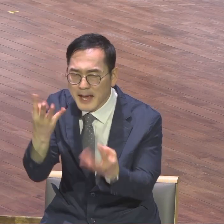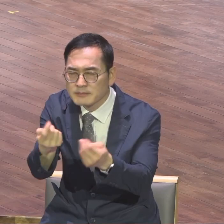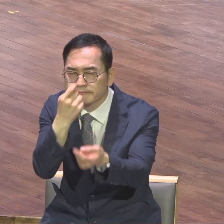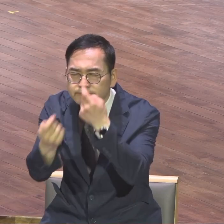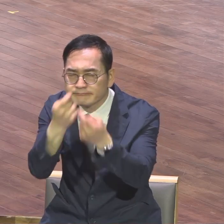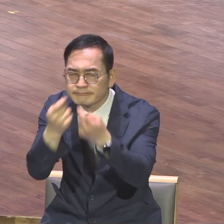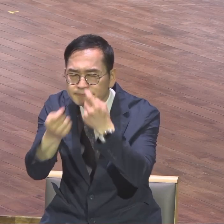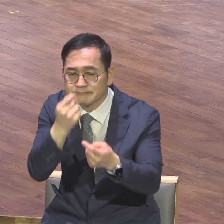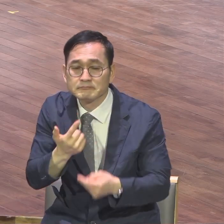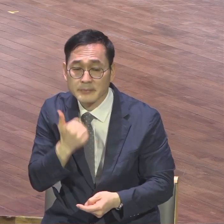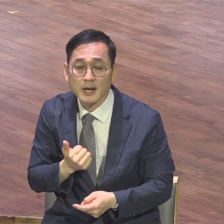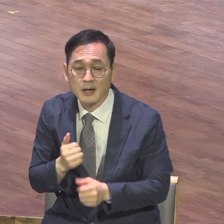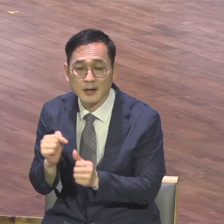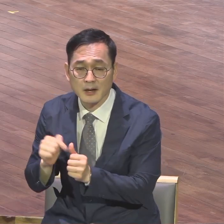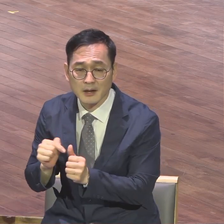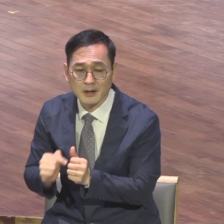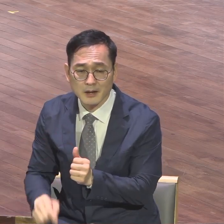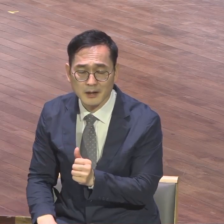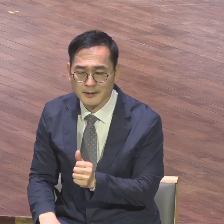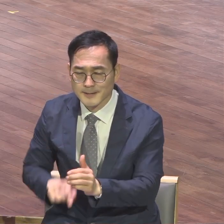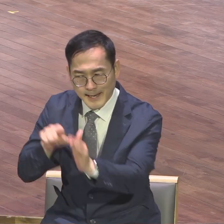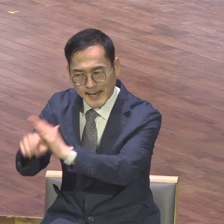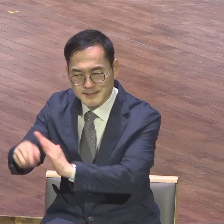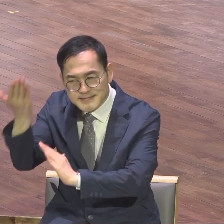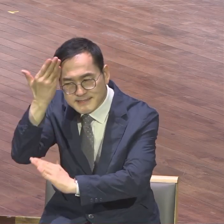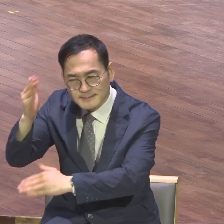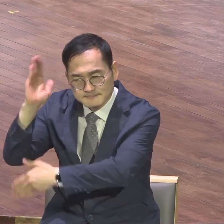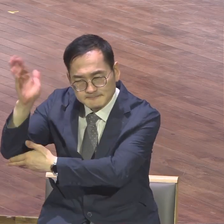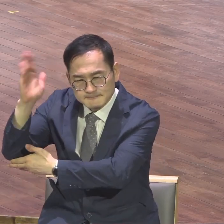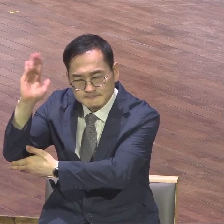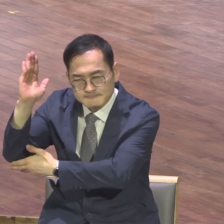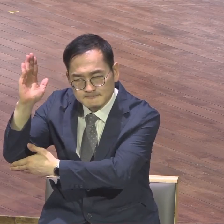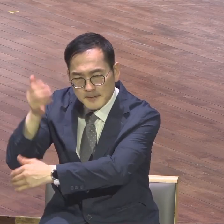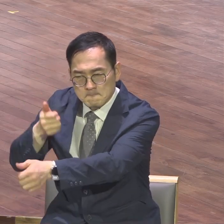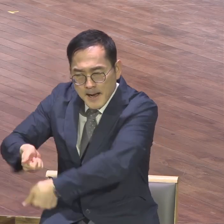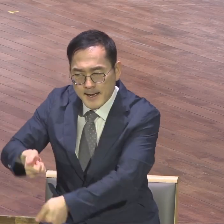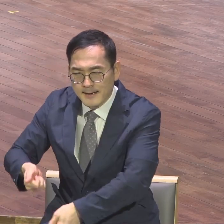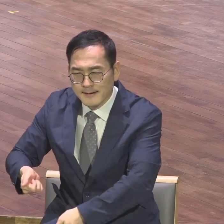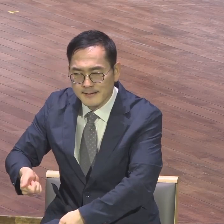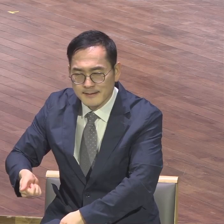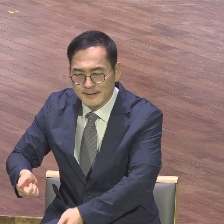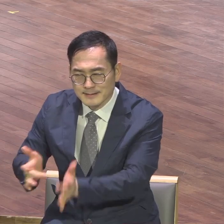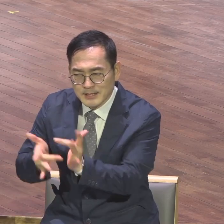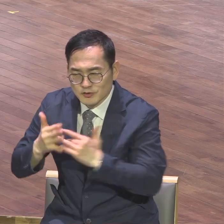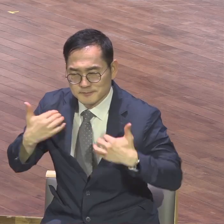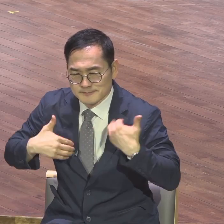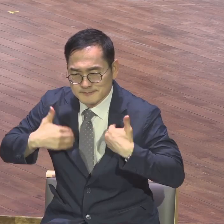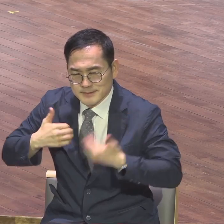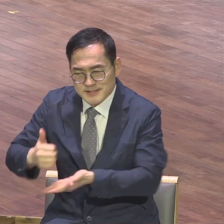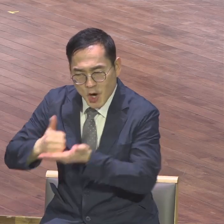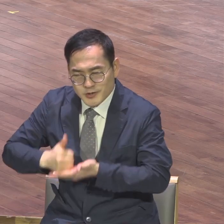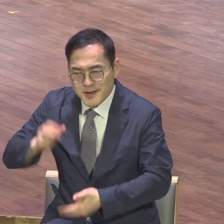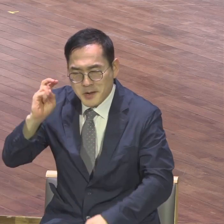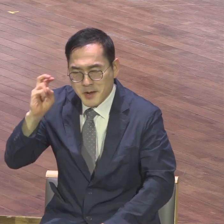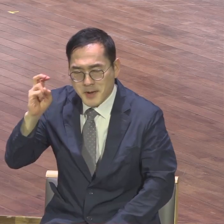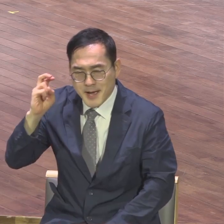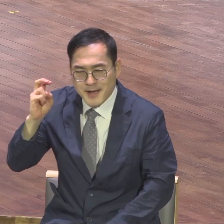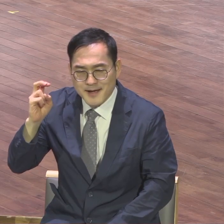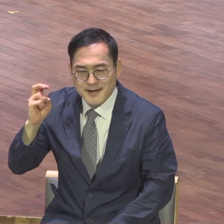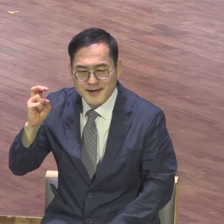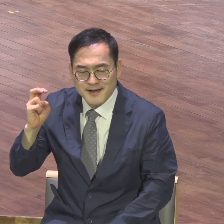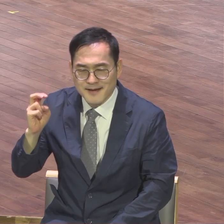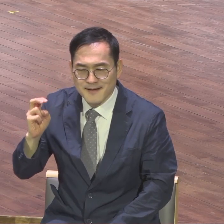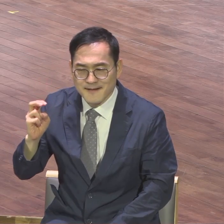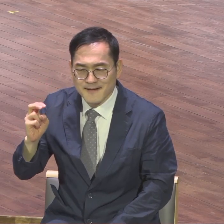충분한 분위기 되놓으니까 내가 가서 내가 한번 내가 토론을 해서 이 그야말로 내게 있는 신뢰가 보여줘야